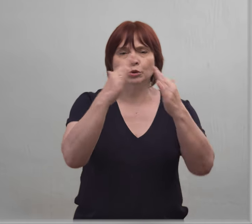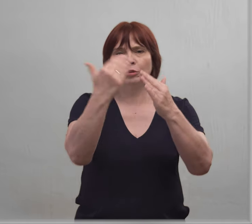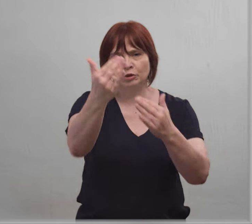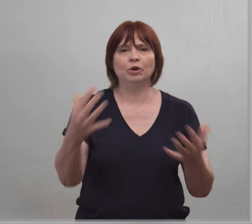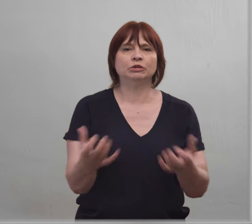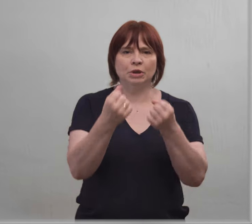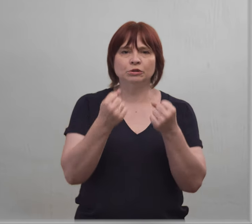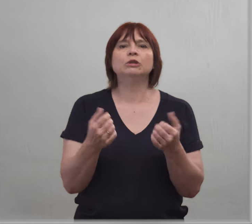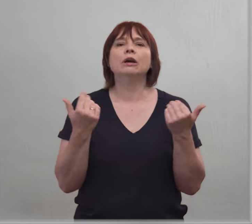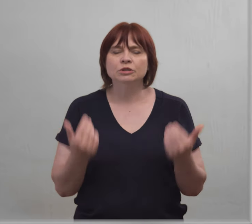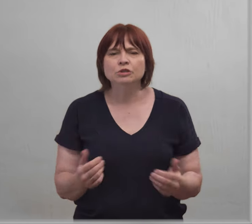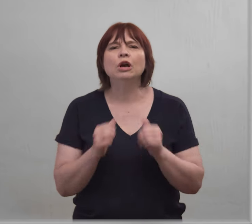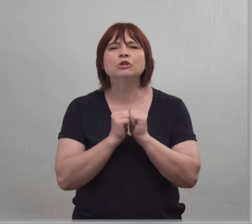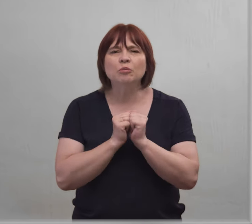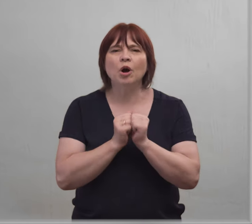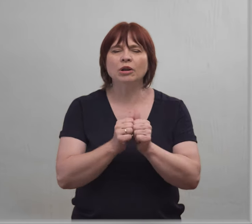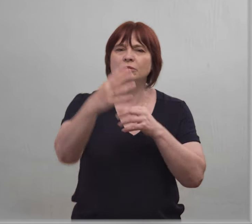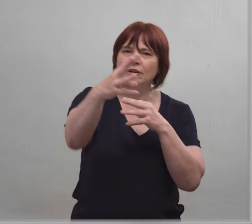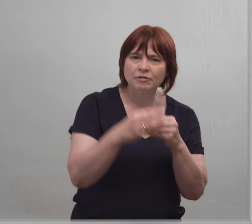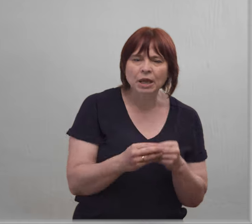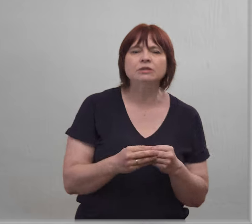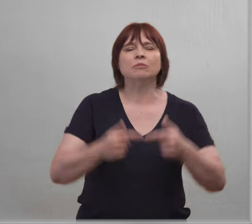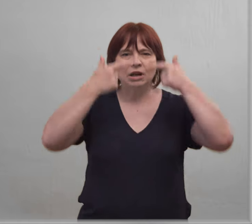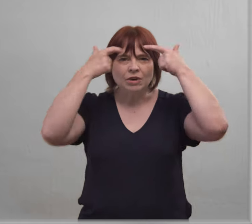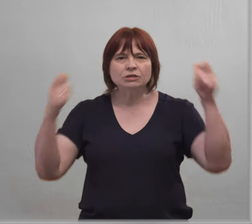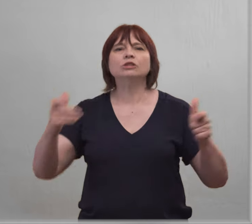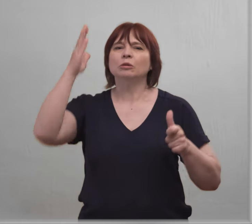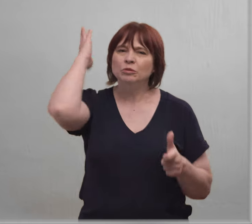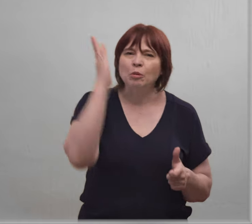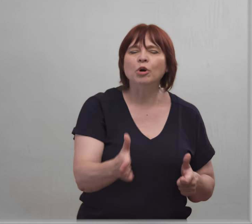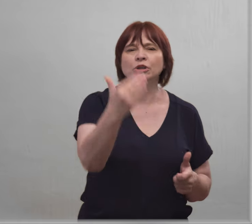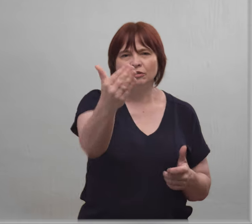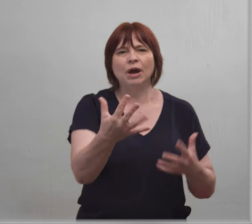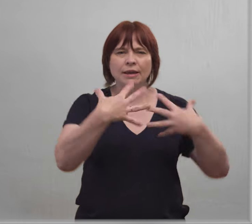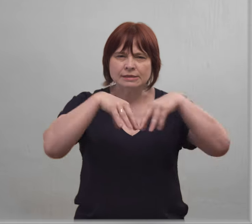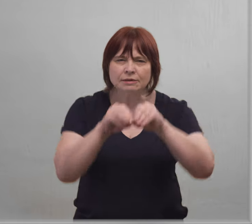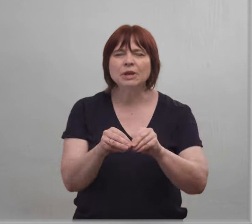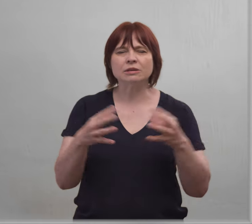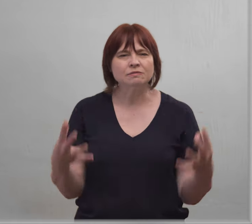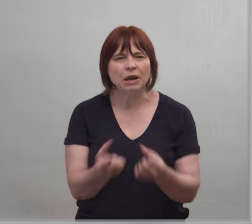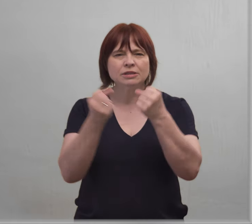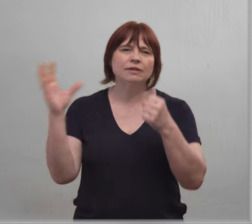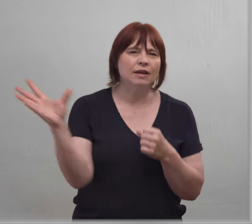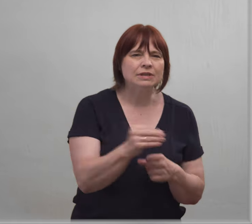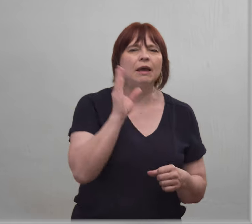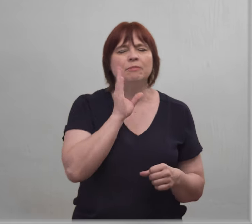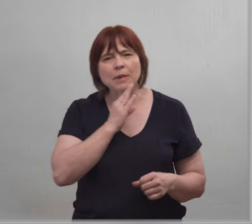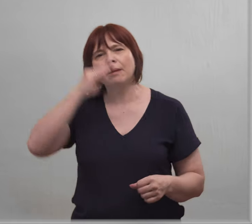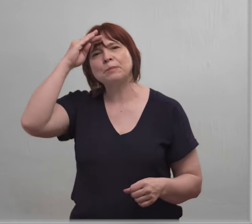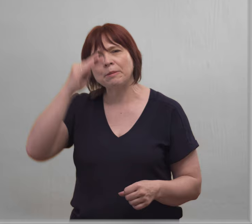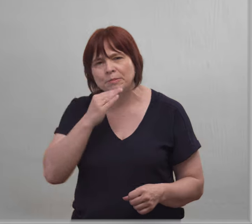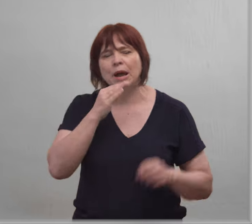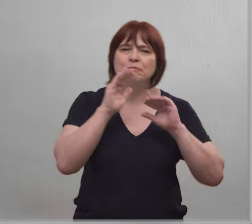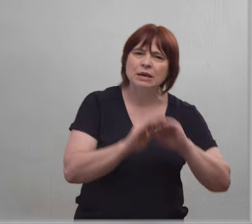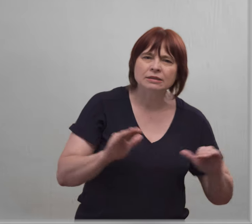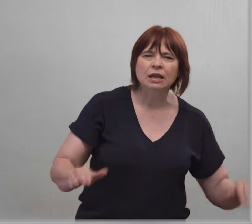этом слове, и вместе с сестрой нашей провозглашаем сегодня в жизнь Зои это слово, как и в жизни нашей.